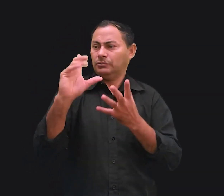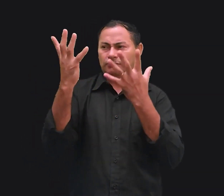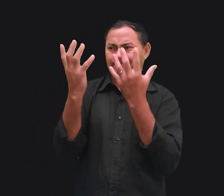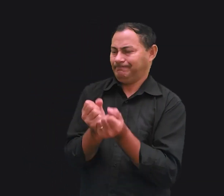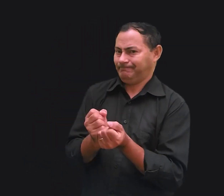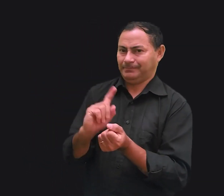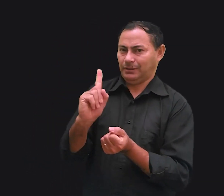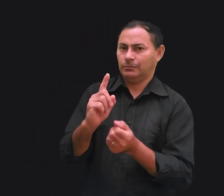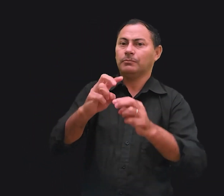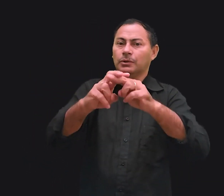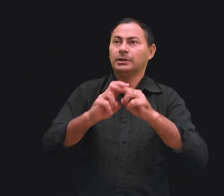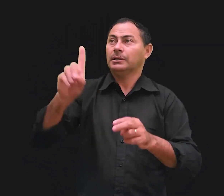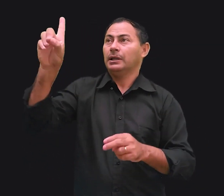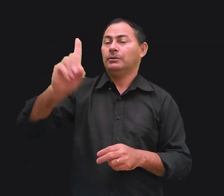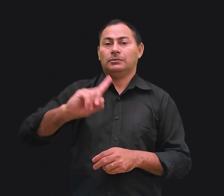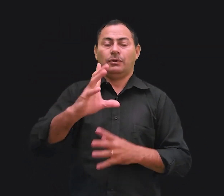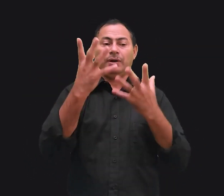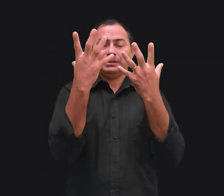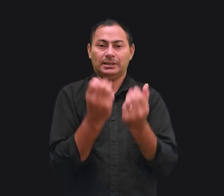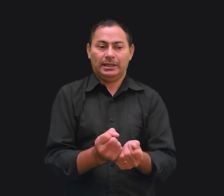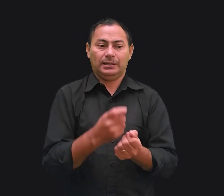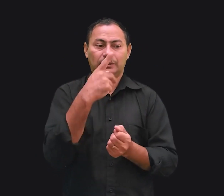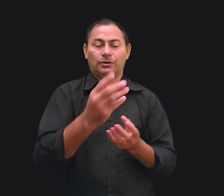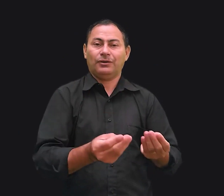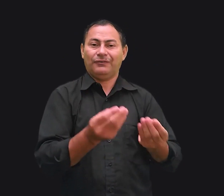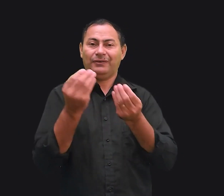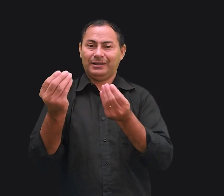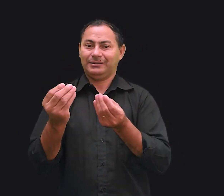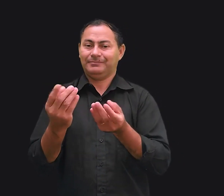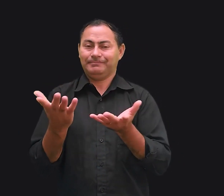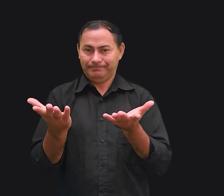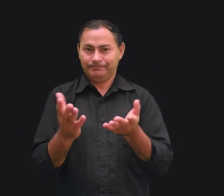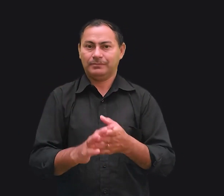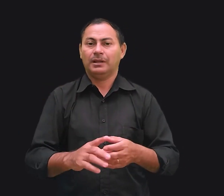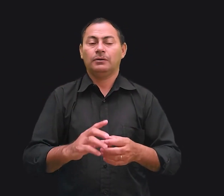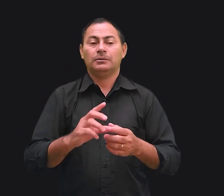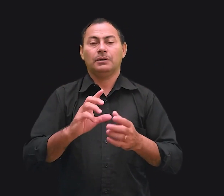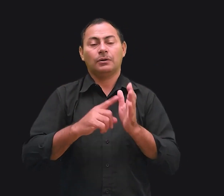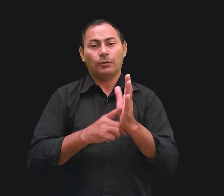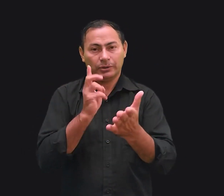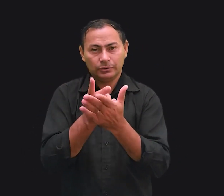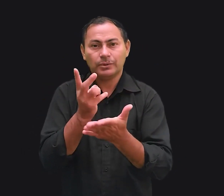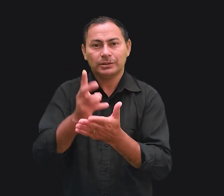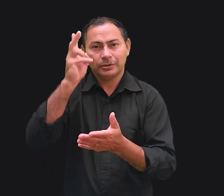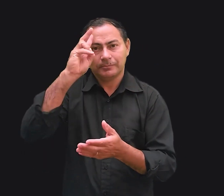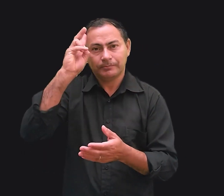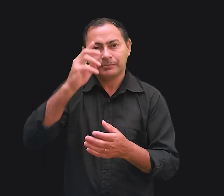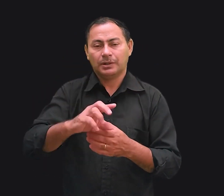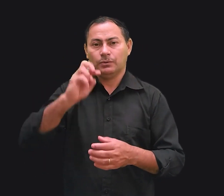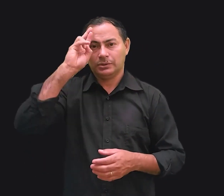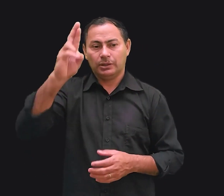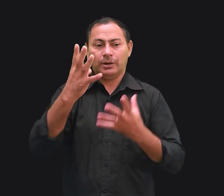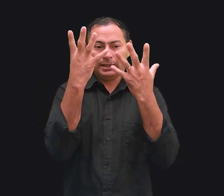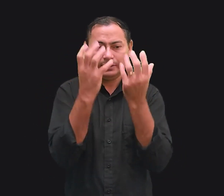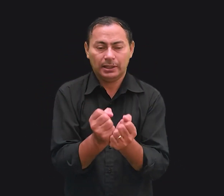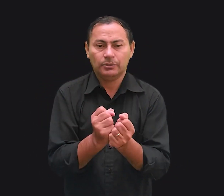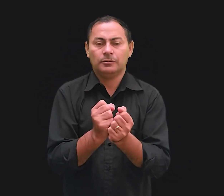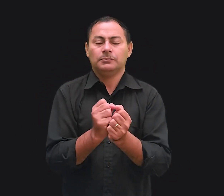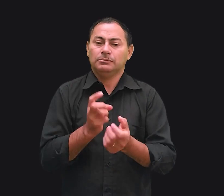O outro não é. E por isso Deus não aceita a sua oferta. Mas o drama continua. O Senhor aceito